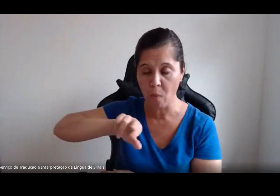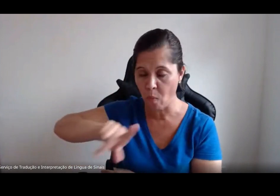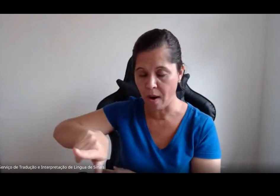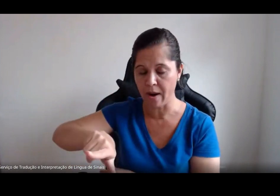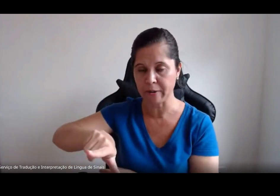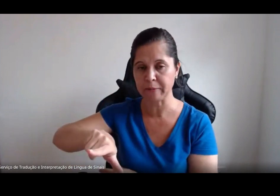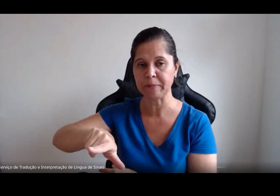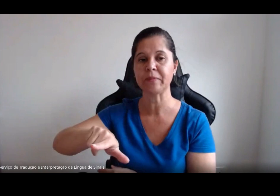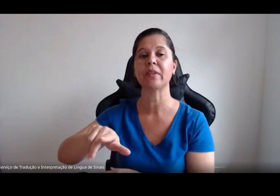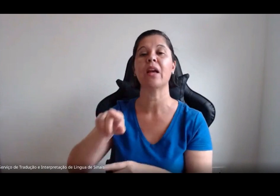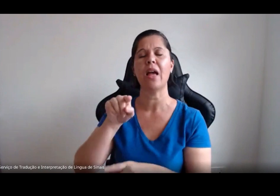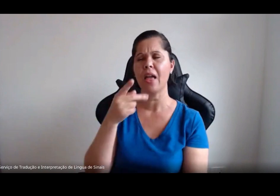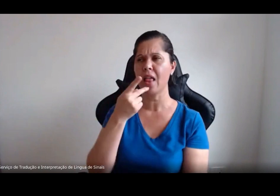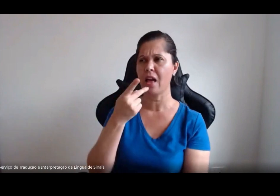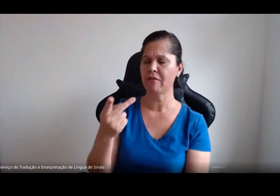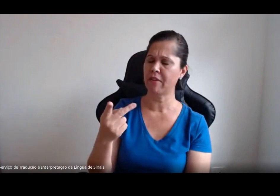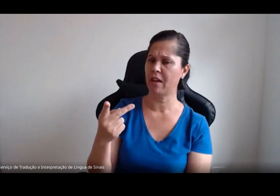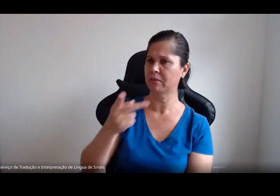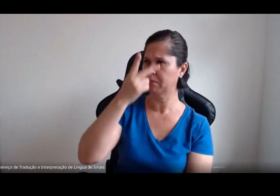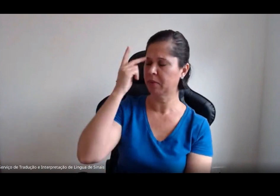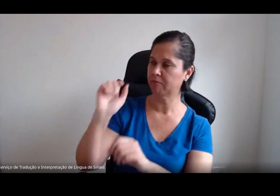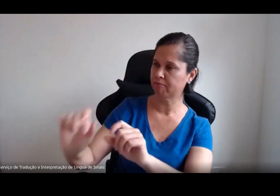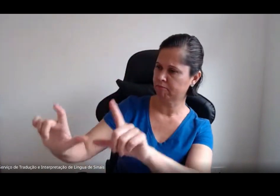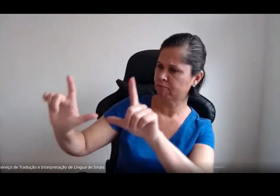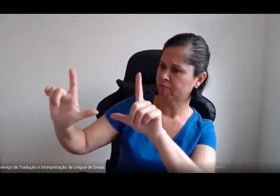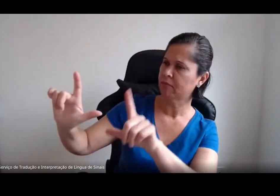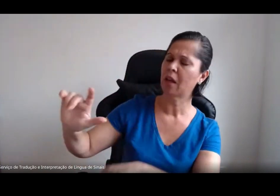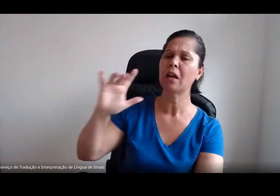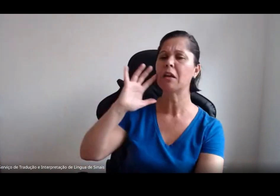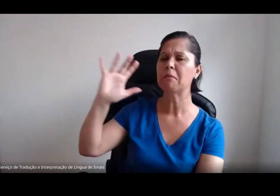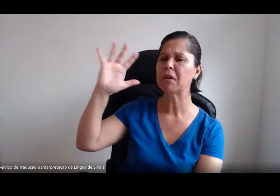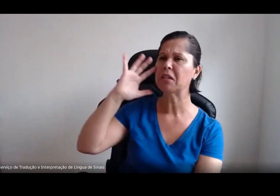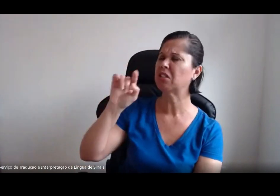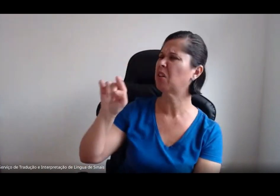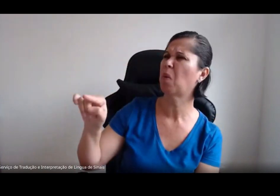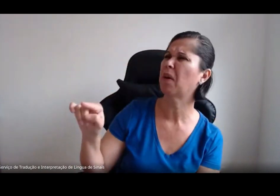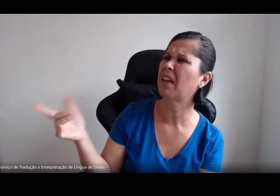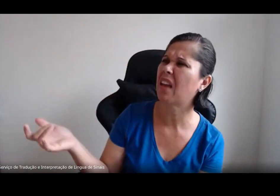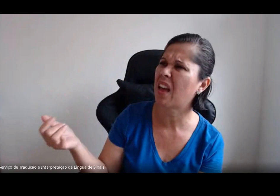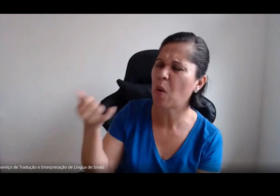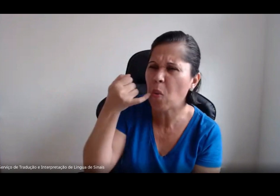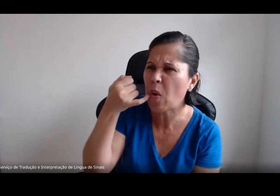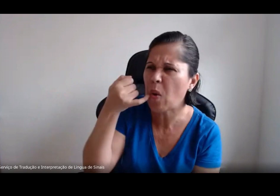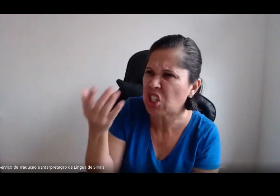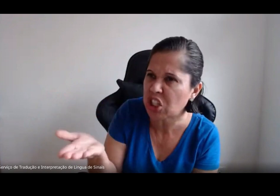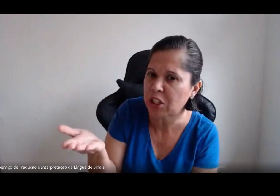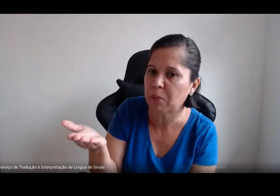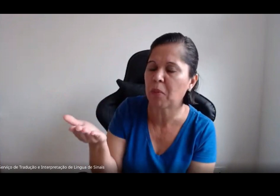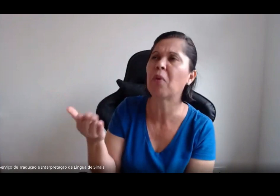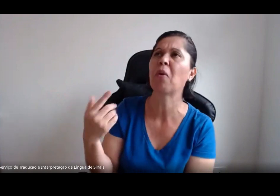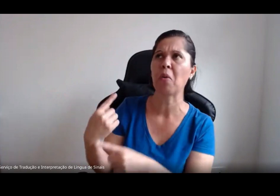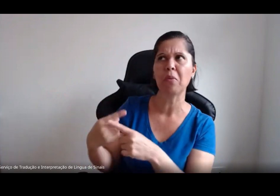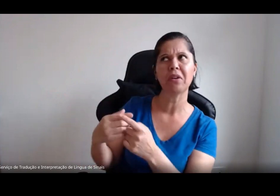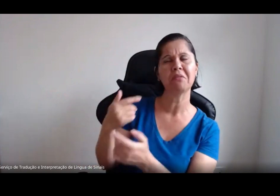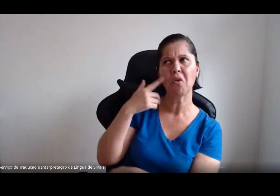não é um cachimbo. Magritte ironiza quem olha seu quadro e pensa de forma ingênua. Mas por que está dizendo isso, se diante